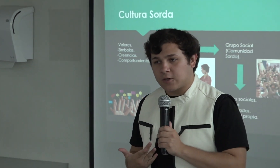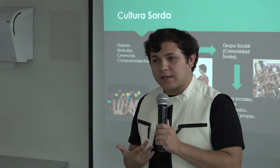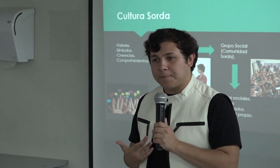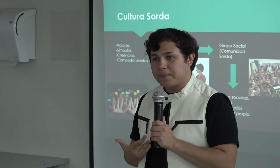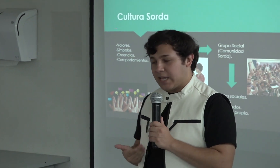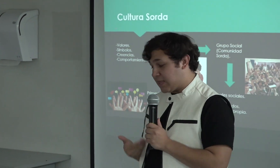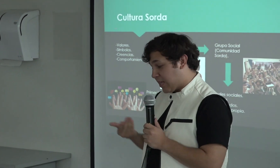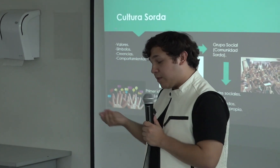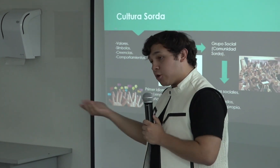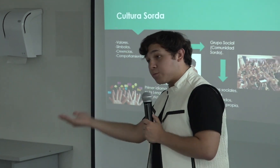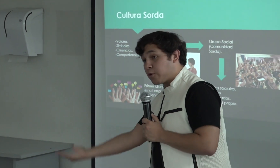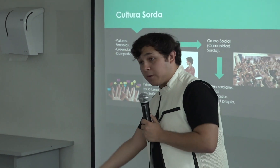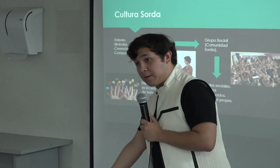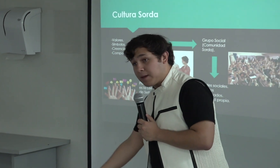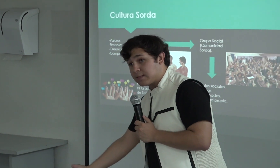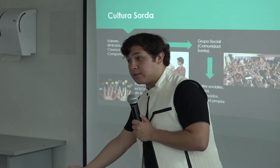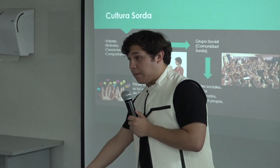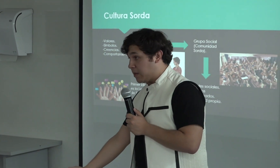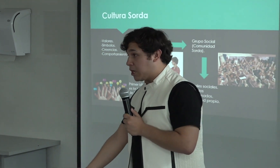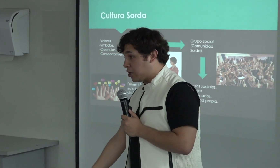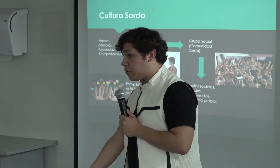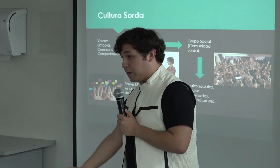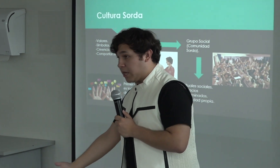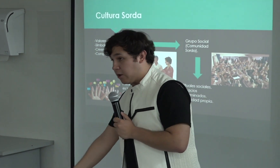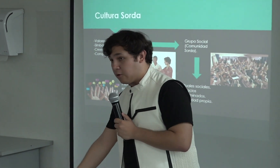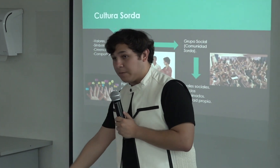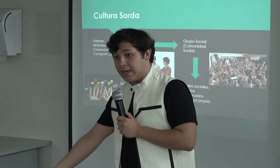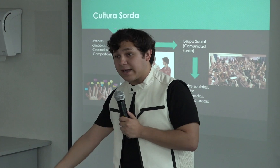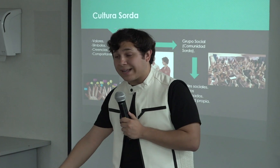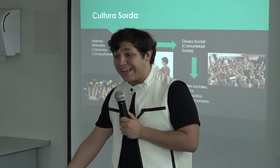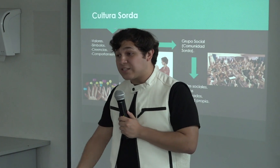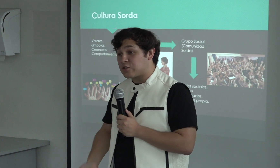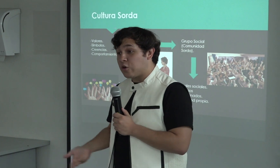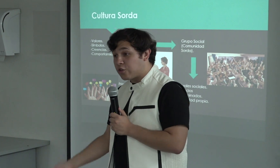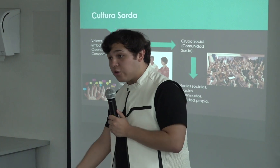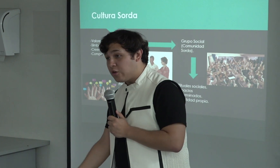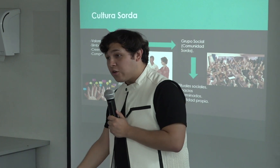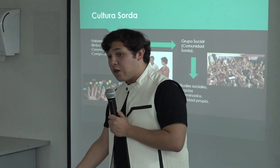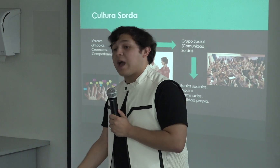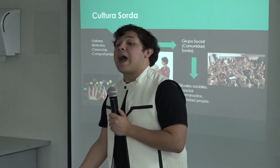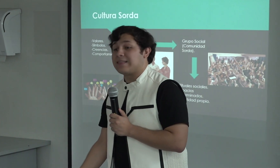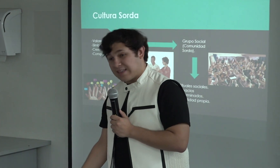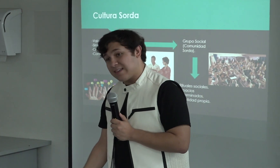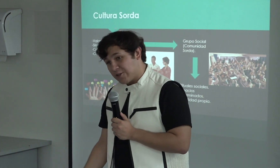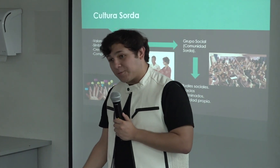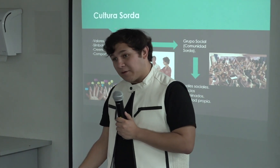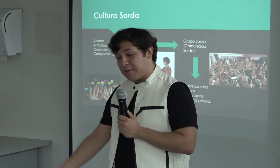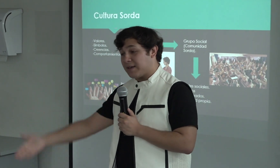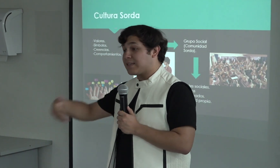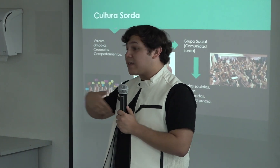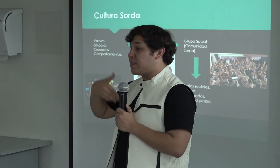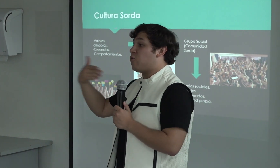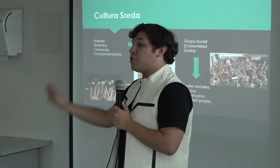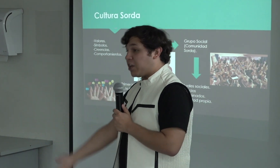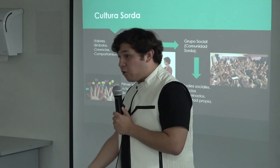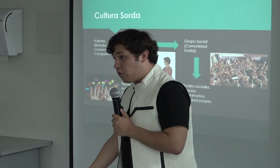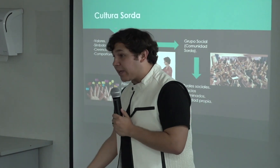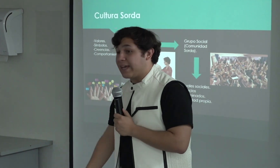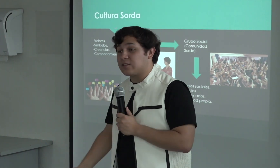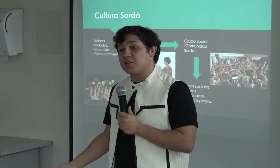sorda, entender los problemas de mi niño, mi hijo, mi hija que es sordo, a entender los problemas de un hijo que es